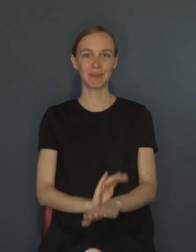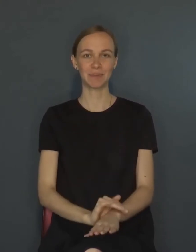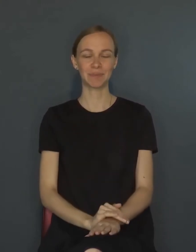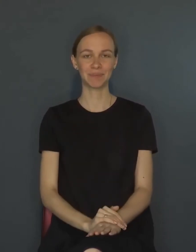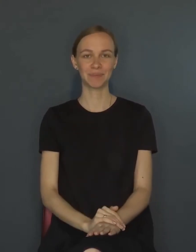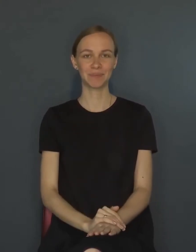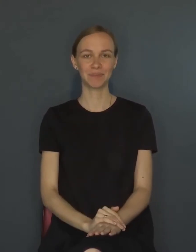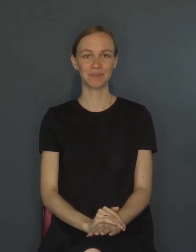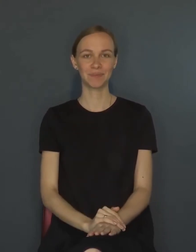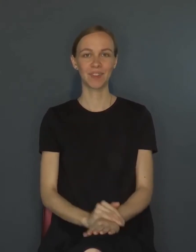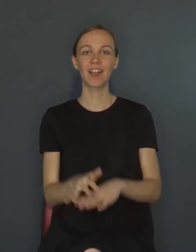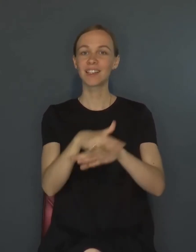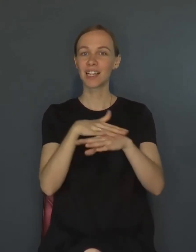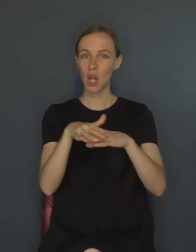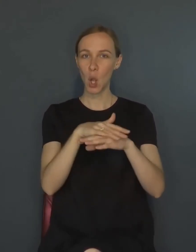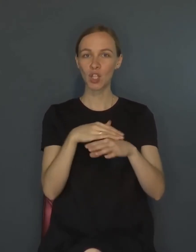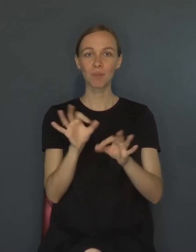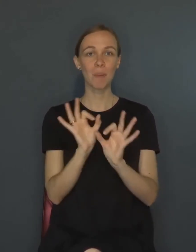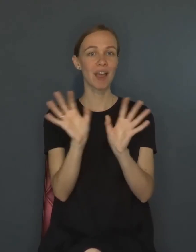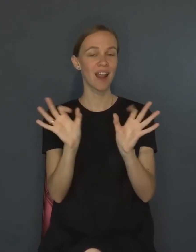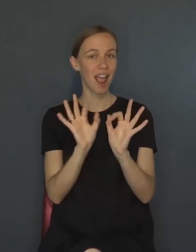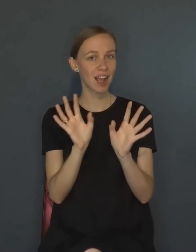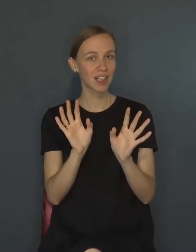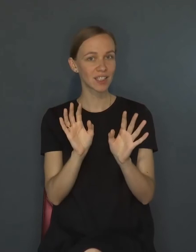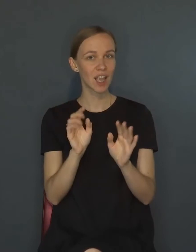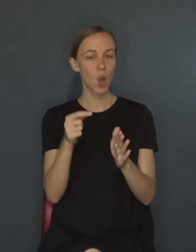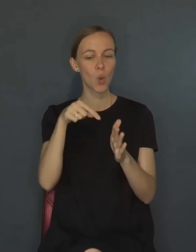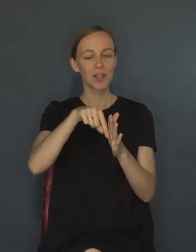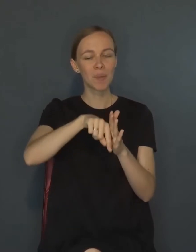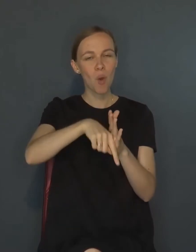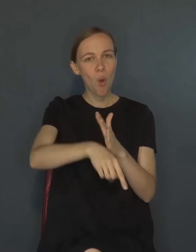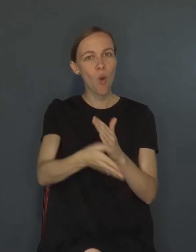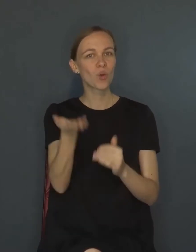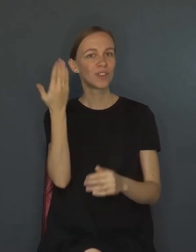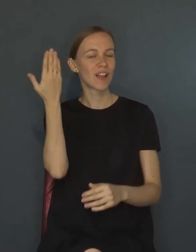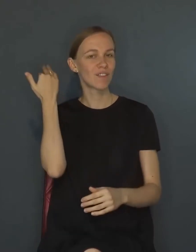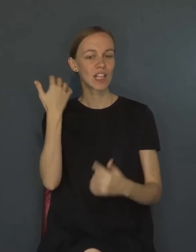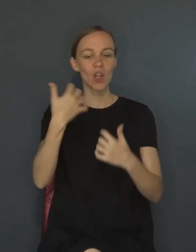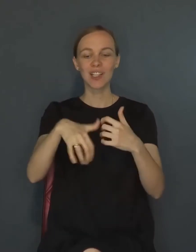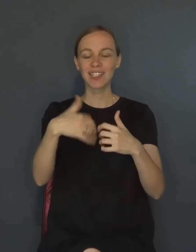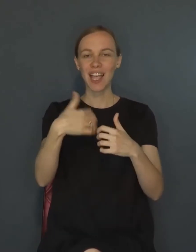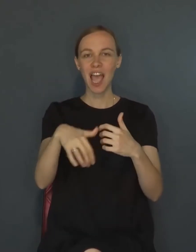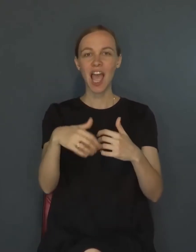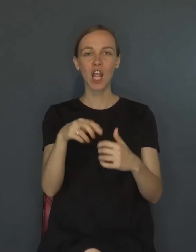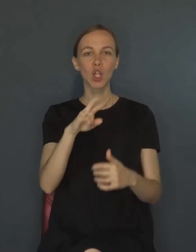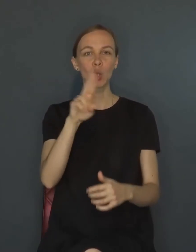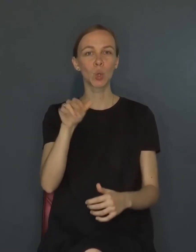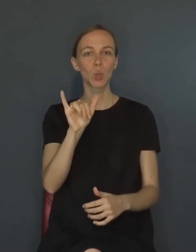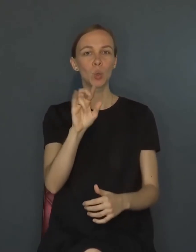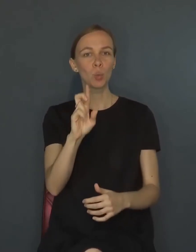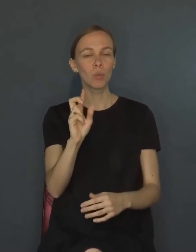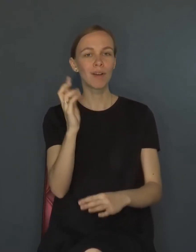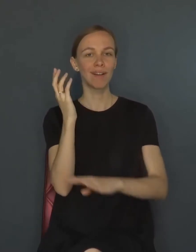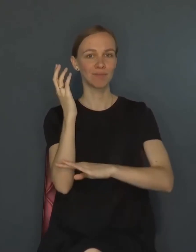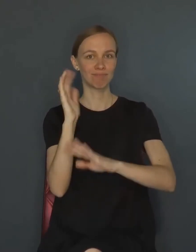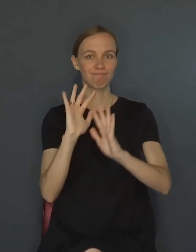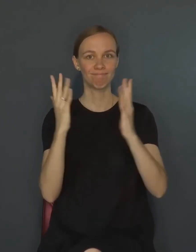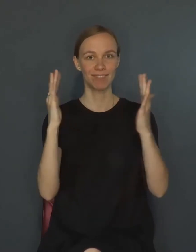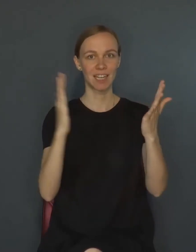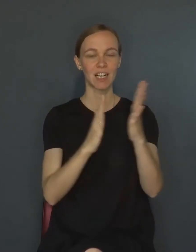За народними переказами, у глибоку давнину серед дубового лісу стояло село Дубенка.